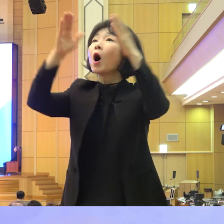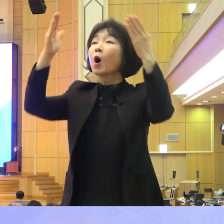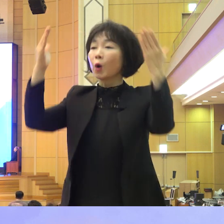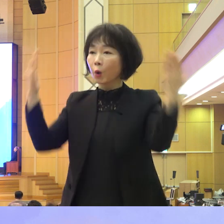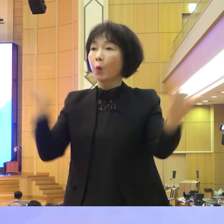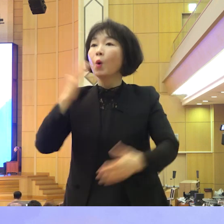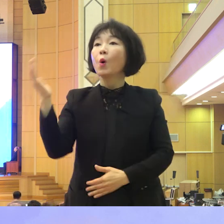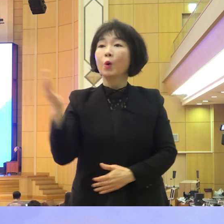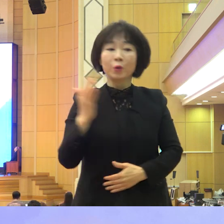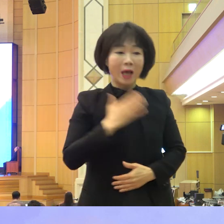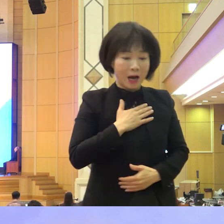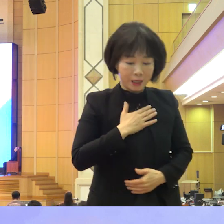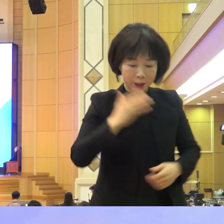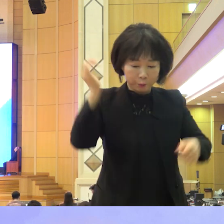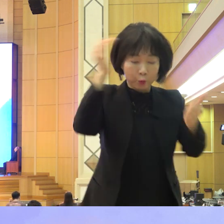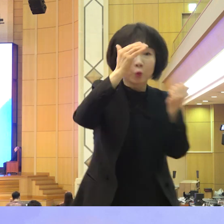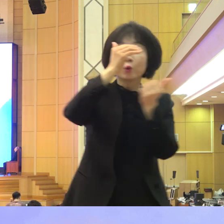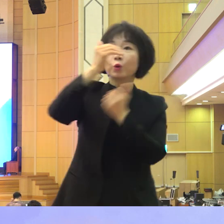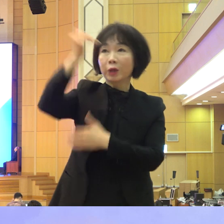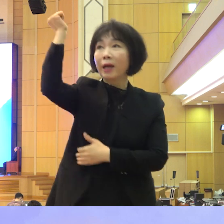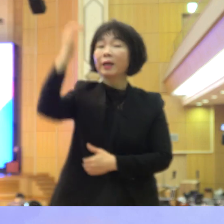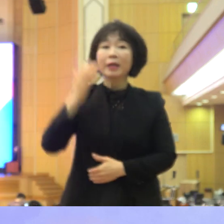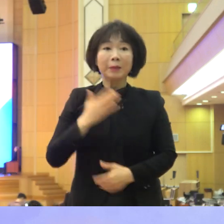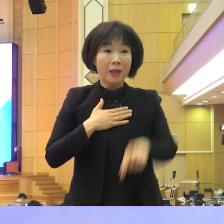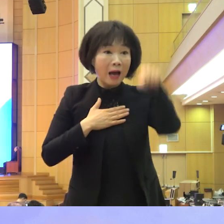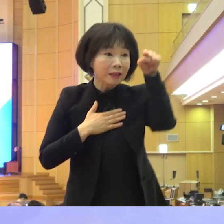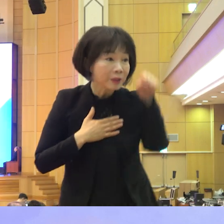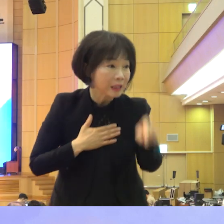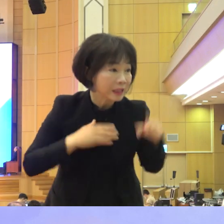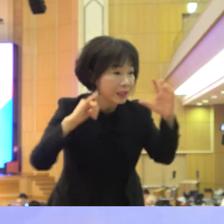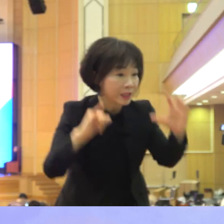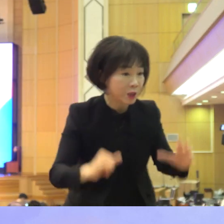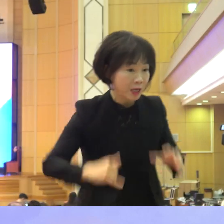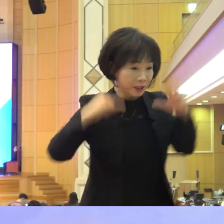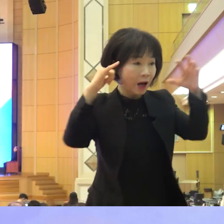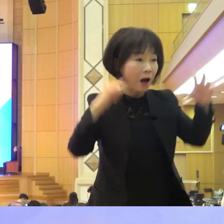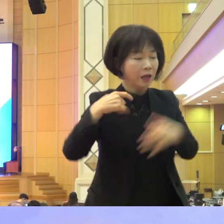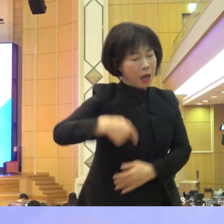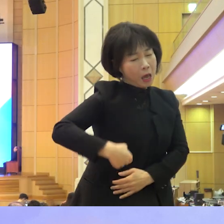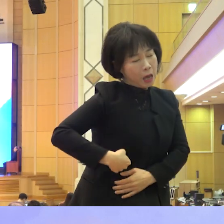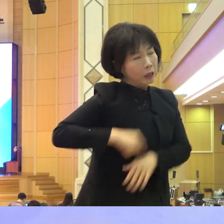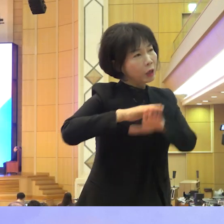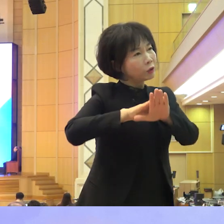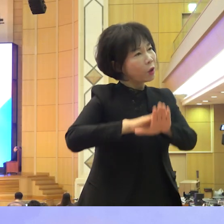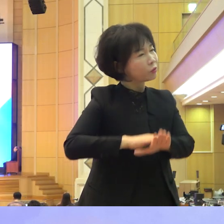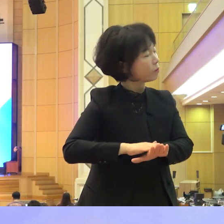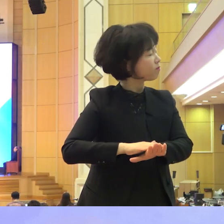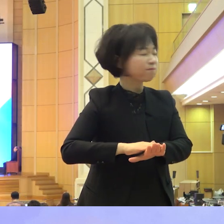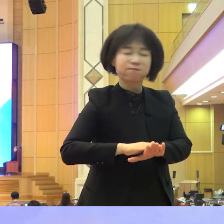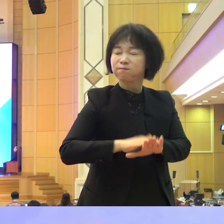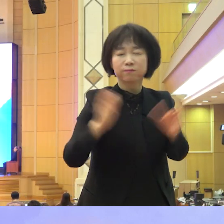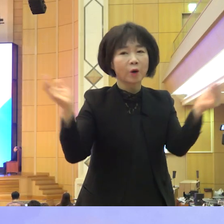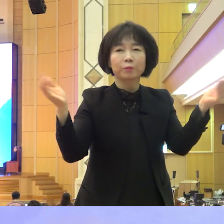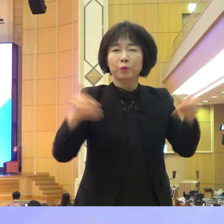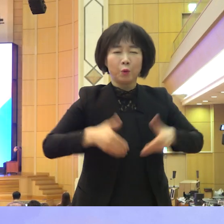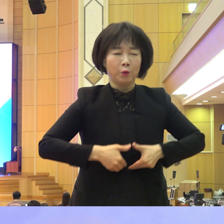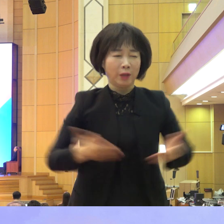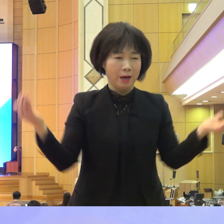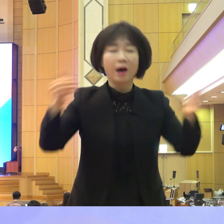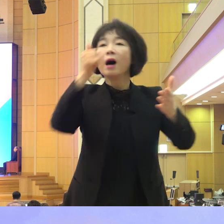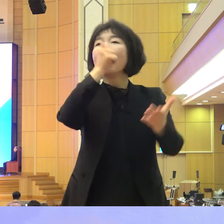문을 열고 나를 부르네. 나는 이 세상에 새 많은